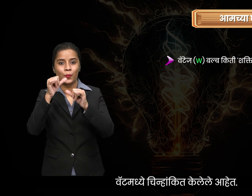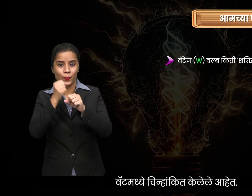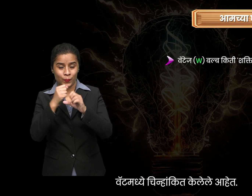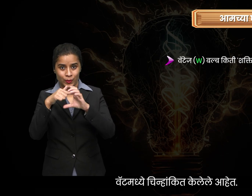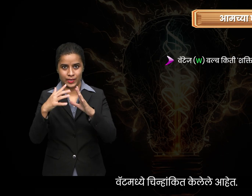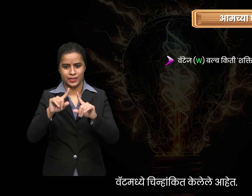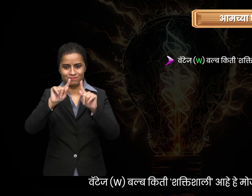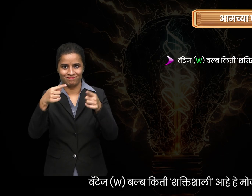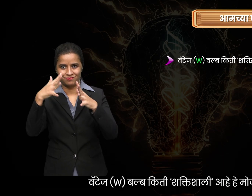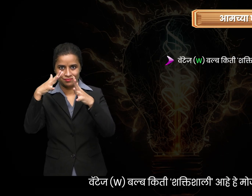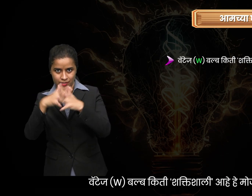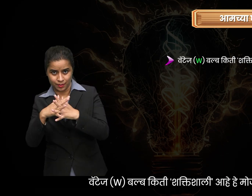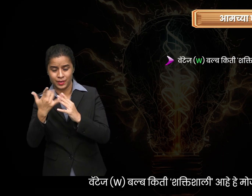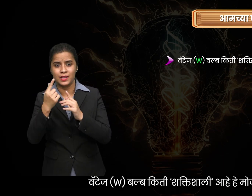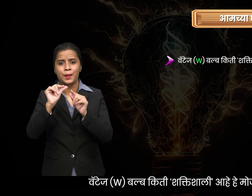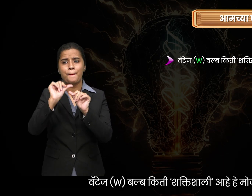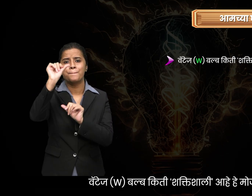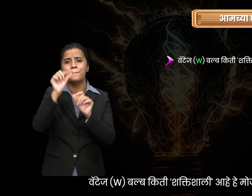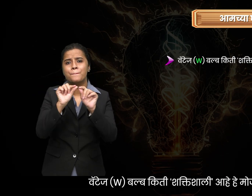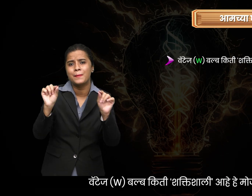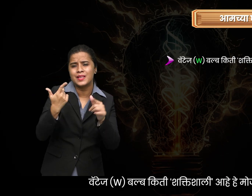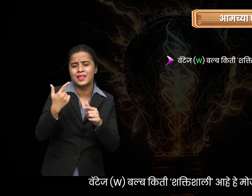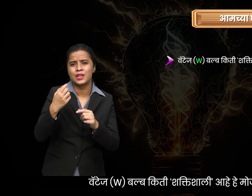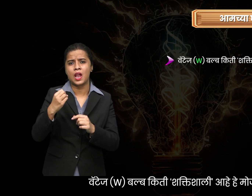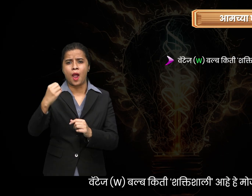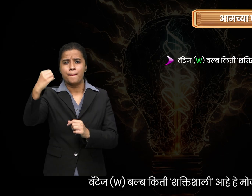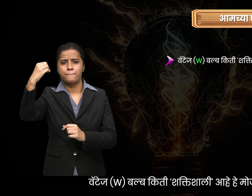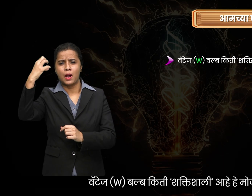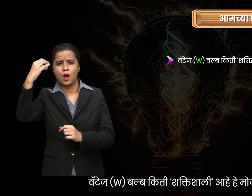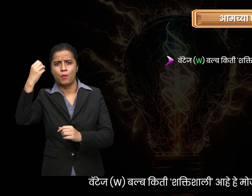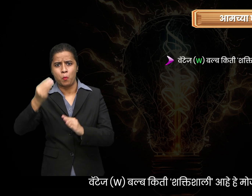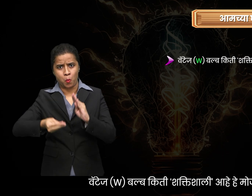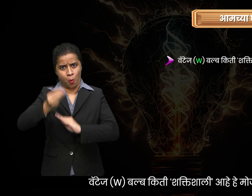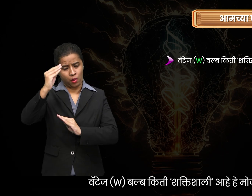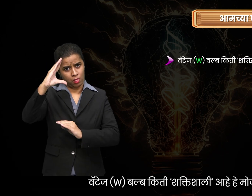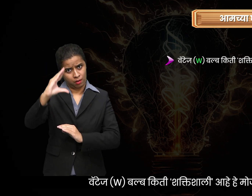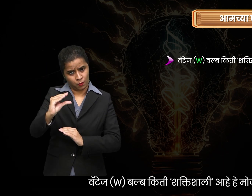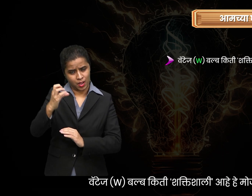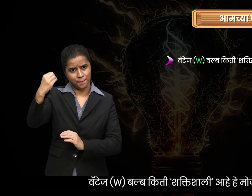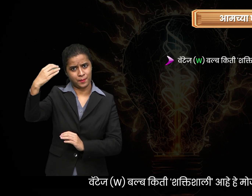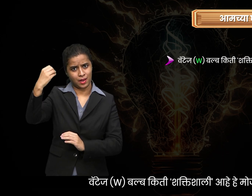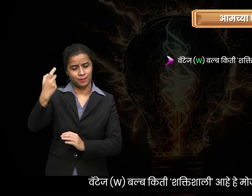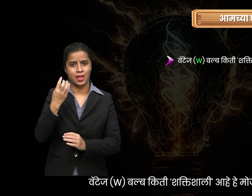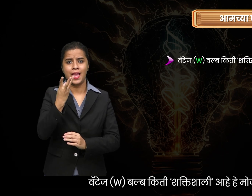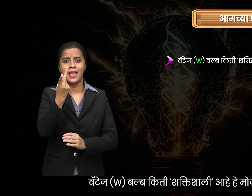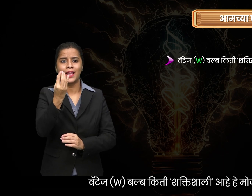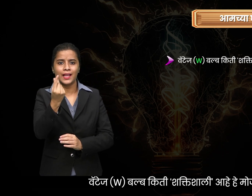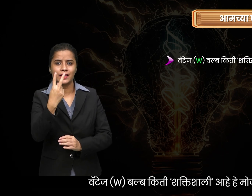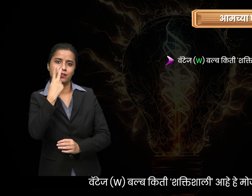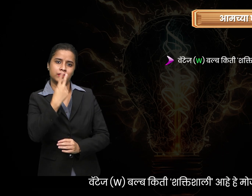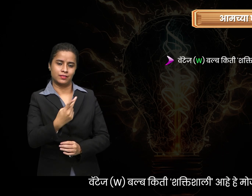चिन्हांकित केलेले आहेत. वॉट्स बल्ब किती शक्तिशाली आहे हे मोजते.